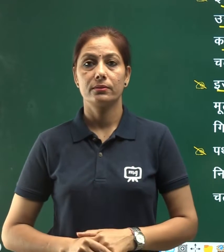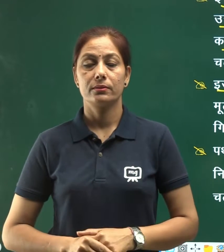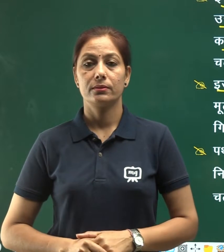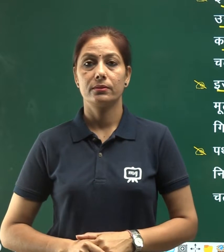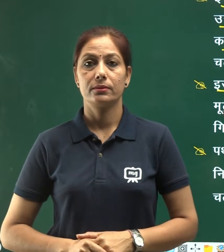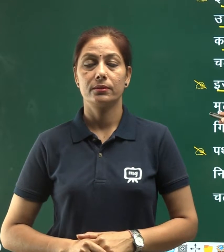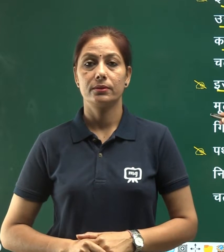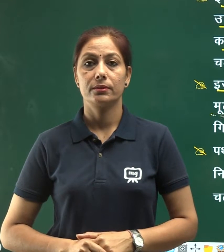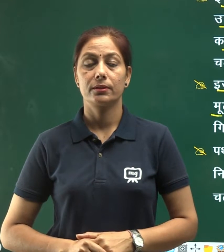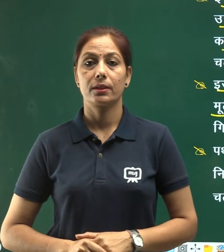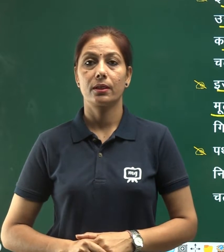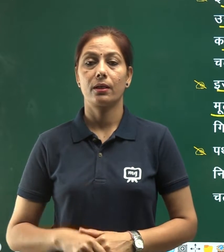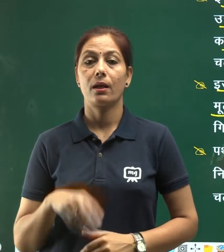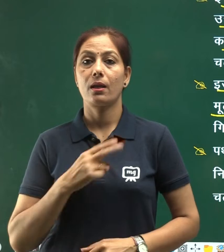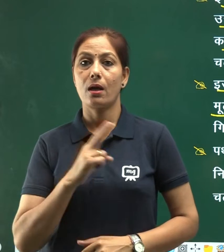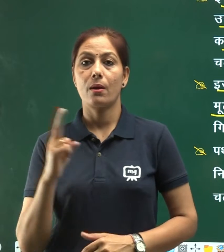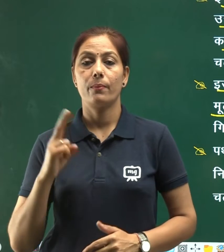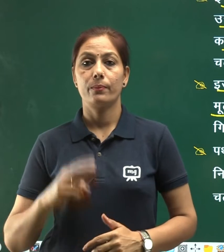बांग्ला मूल से